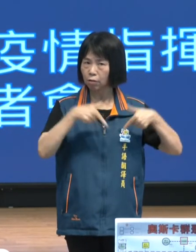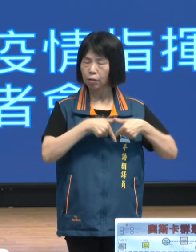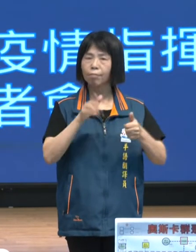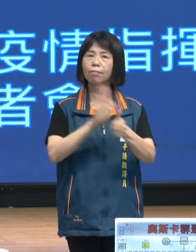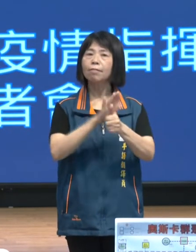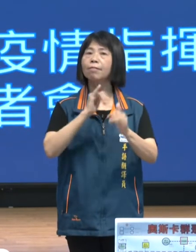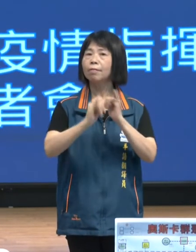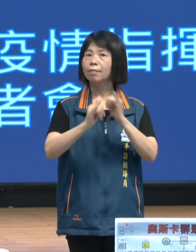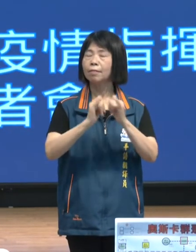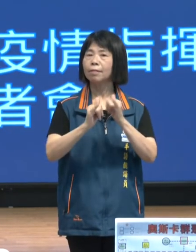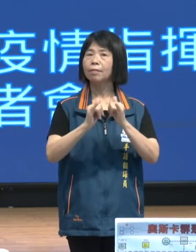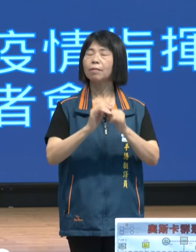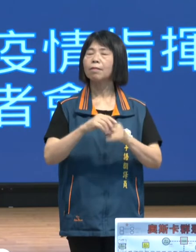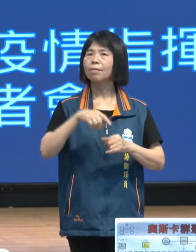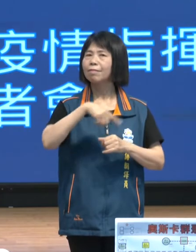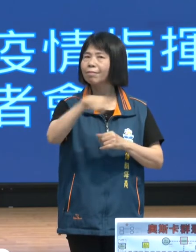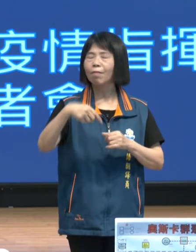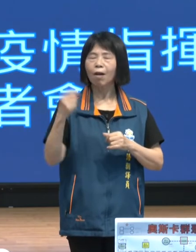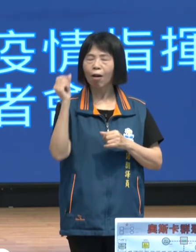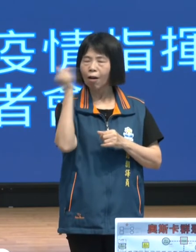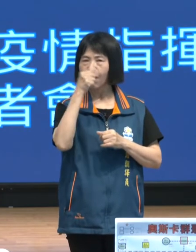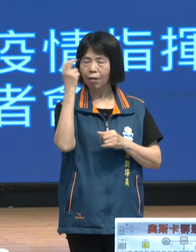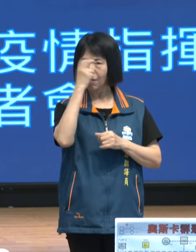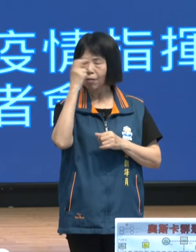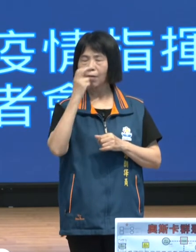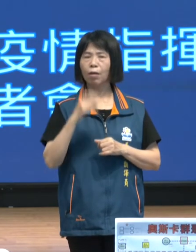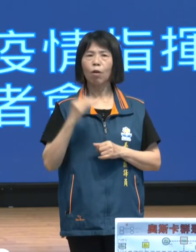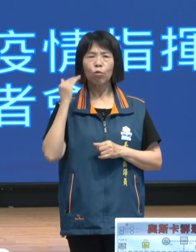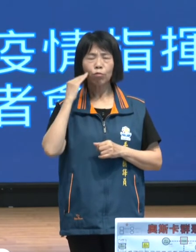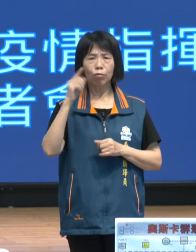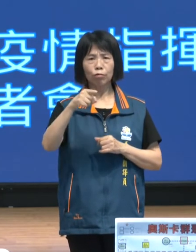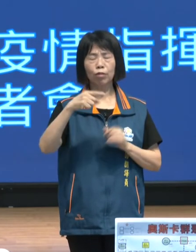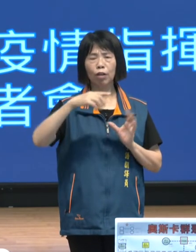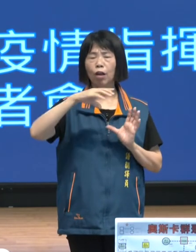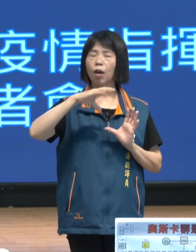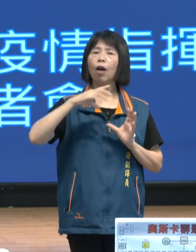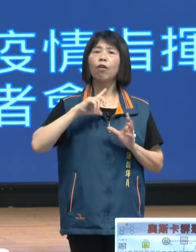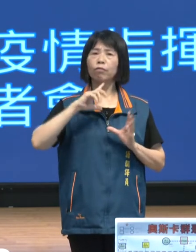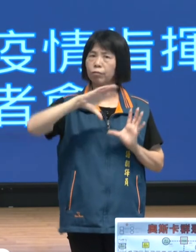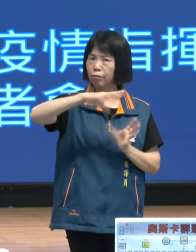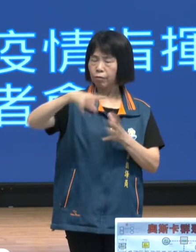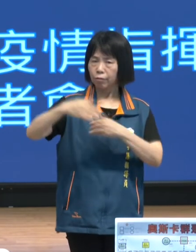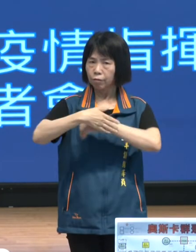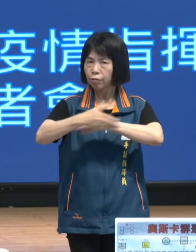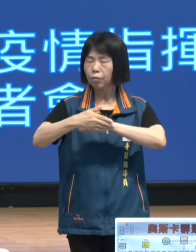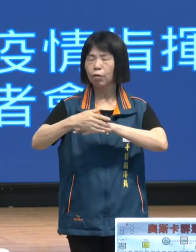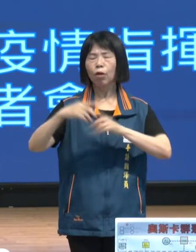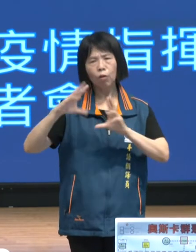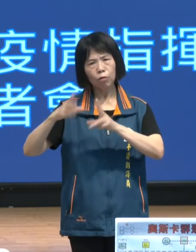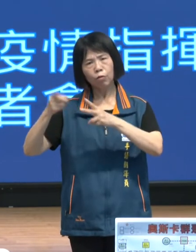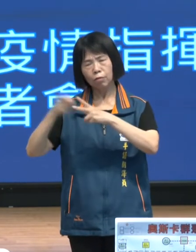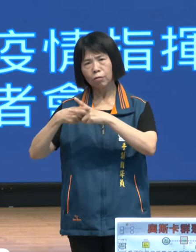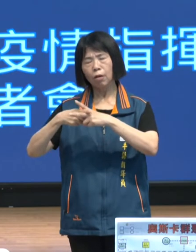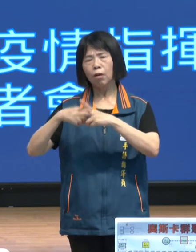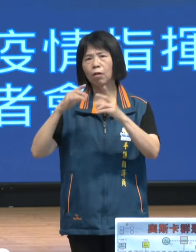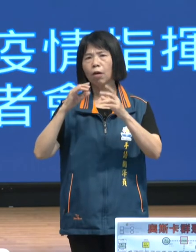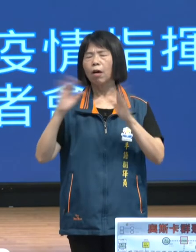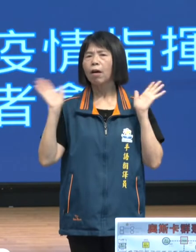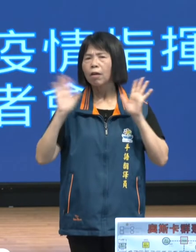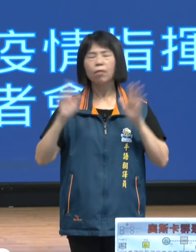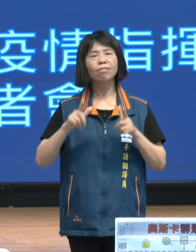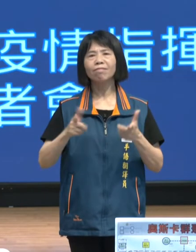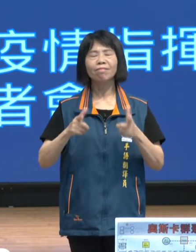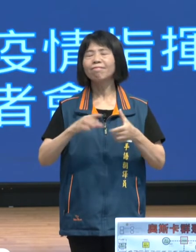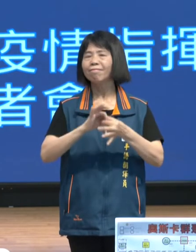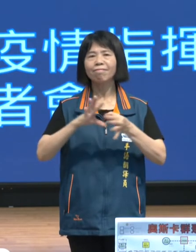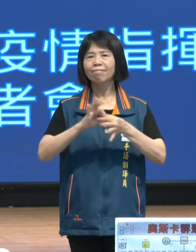亲来做快筛。即便您不是富士村的或者是富士国小的这个孩子，也